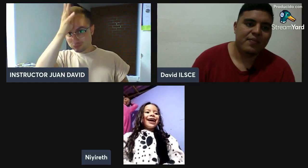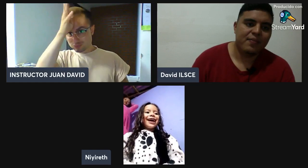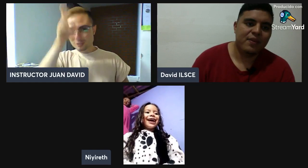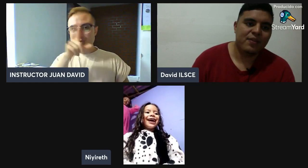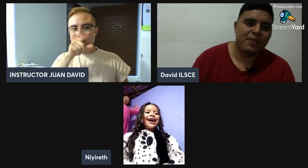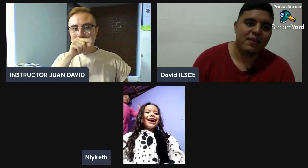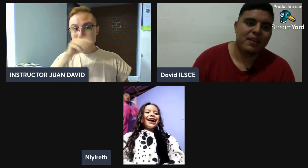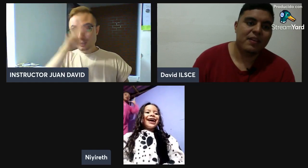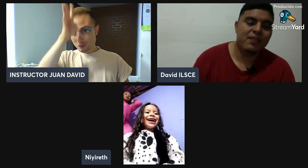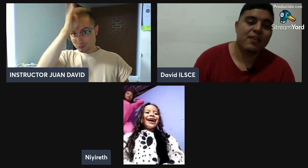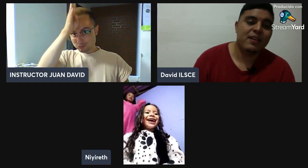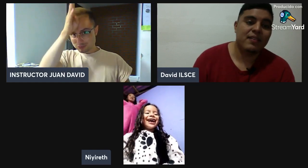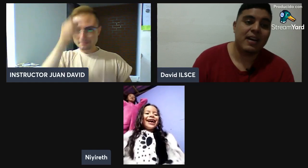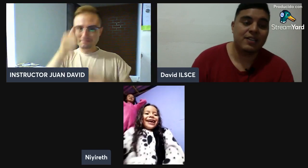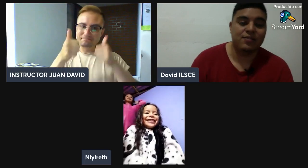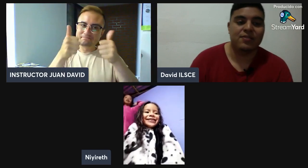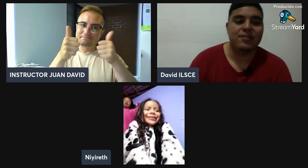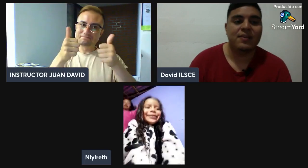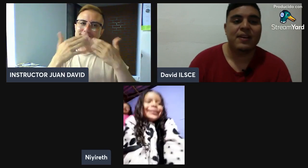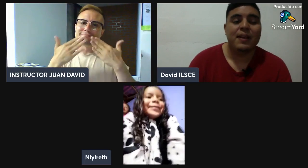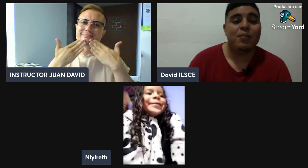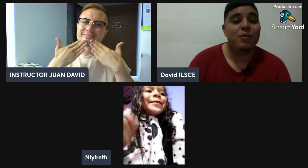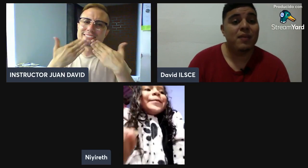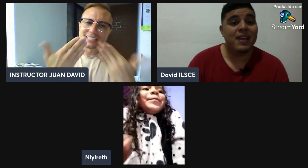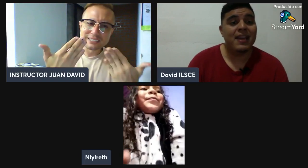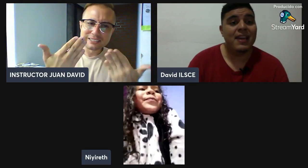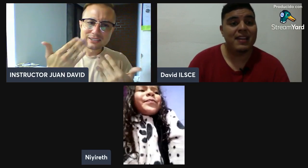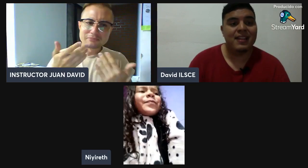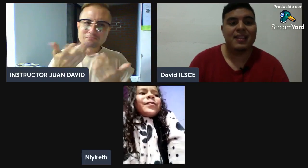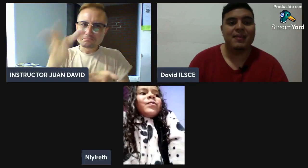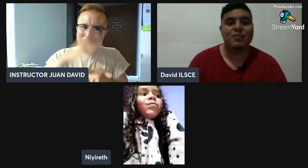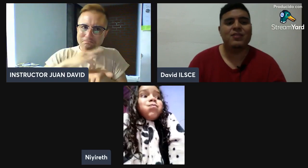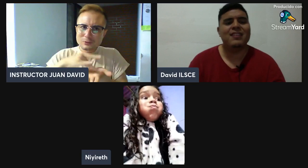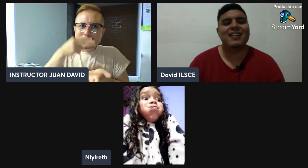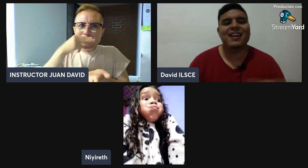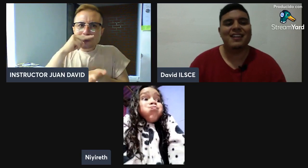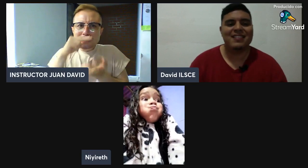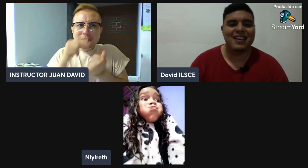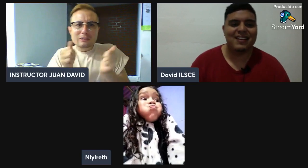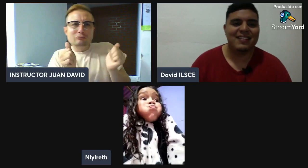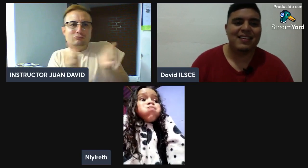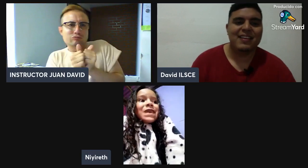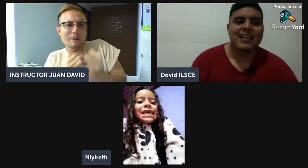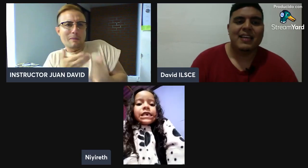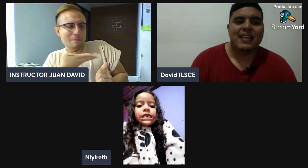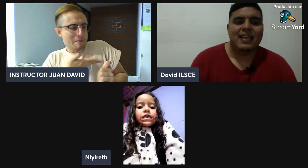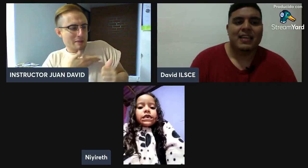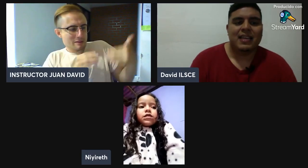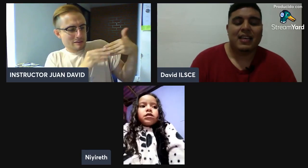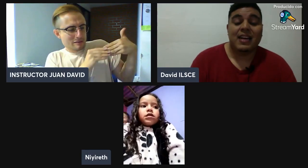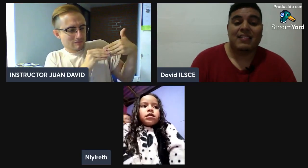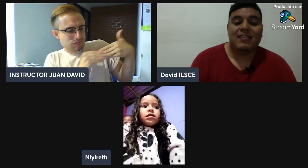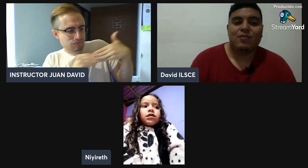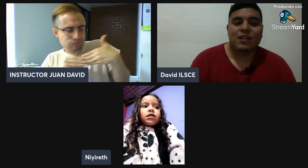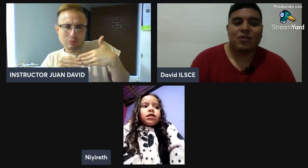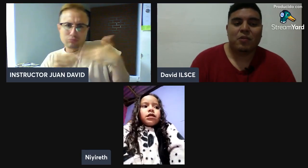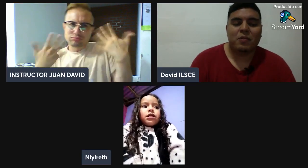Bueno, también dijeron que es gallo, ¿no? Muy bien, muchas gracias. Gracias a ustedes dos por